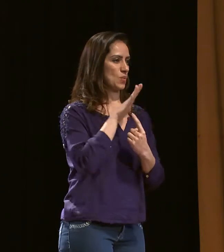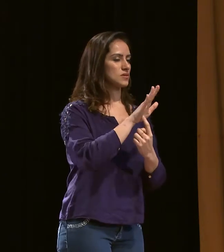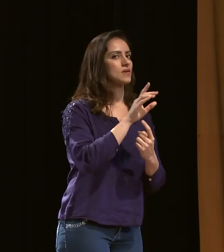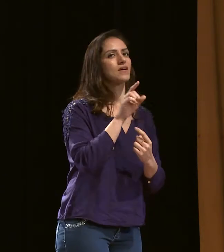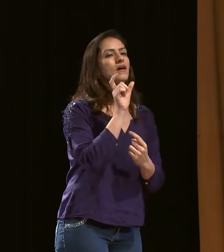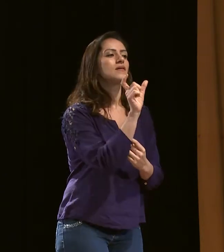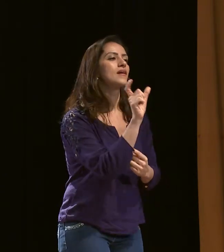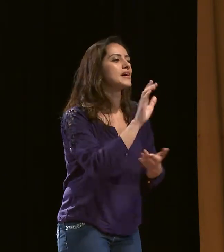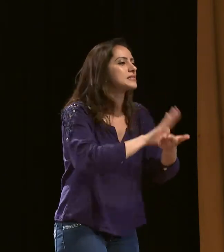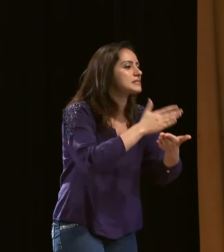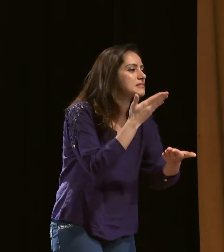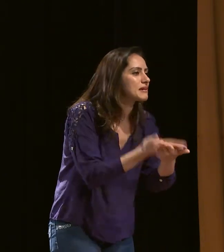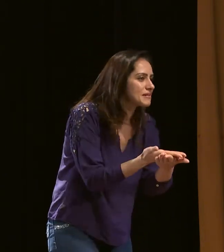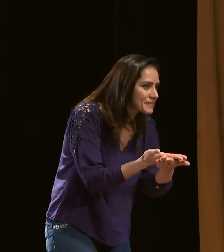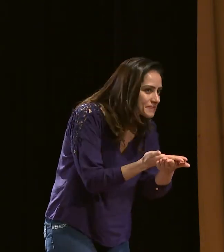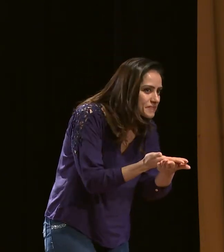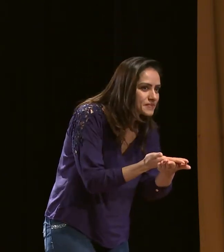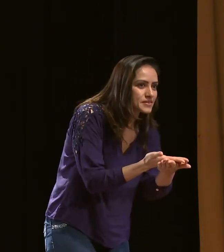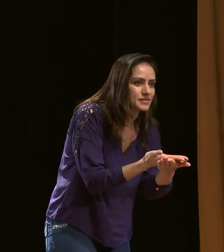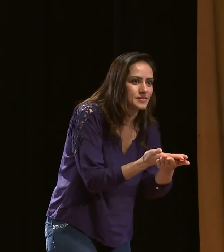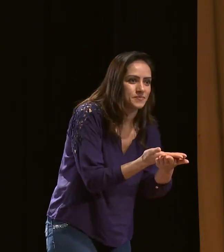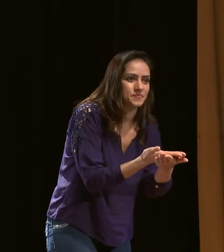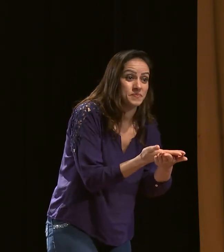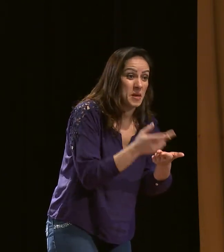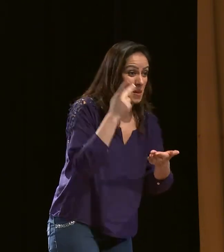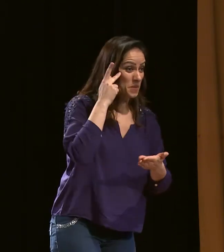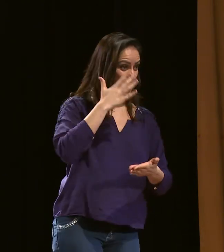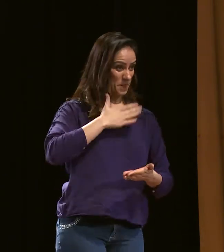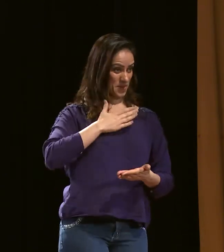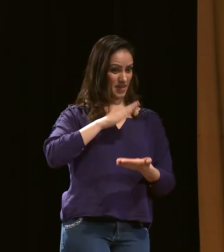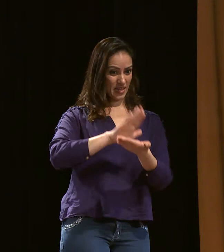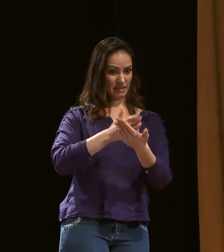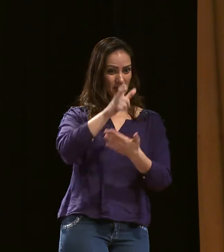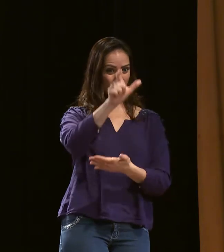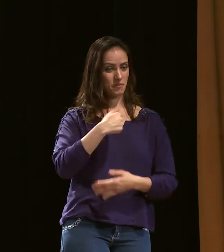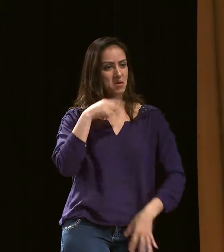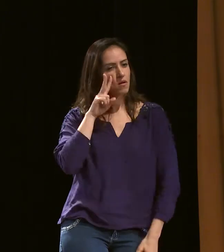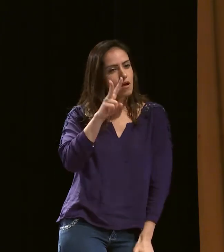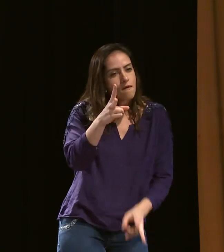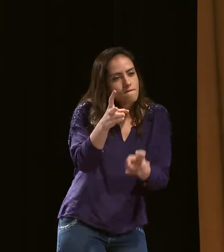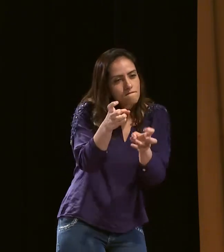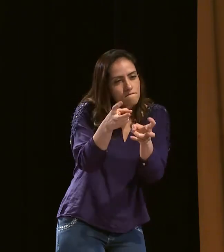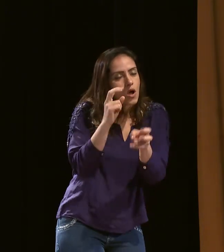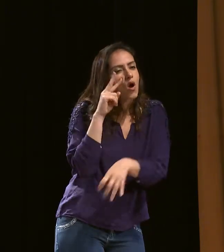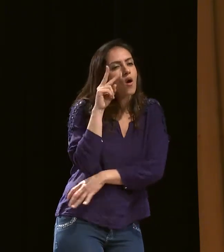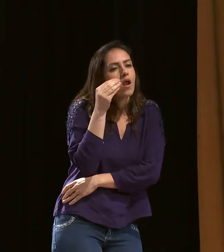E a palavra também intérprete, eu coloquei ali. Como intérpretes, para mim, os intérpretes, eu ficava olhando, eu